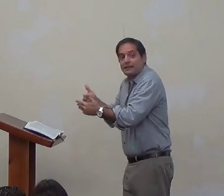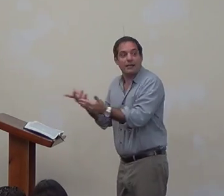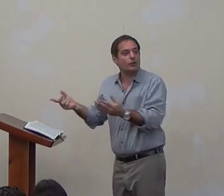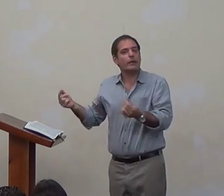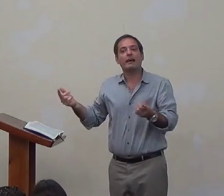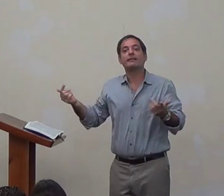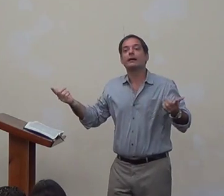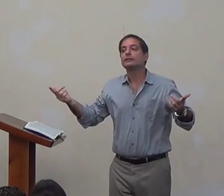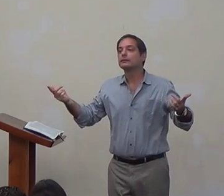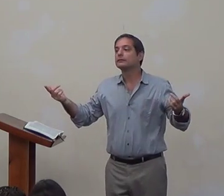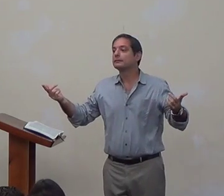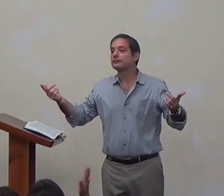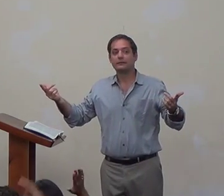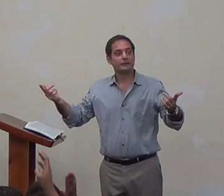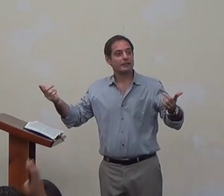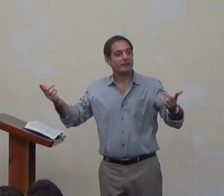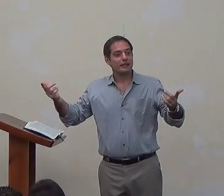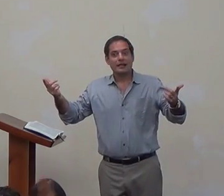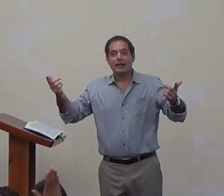se está acercando, ¿qué pasa?